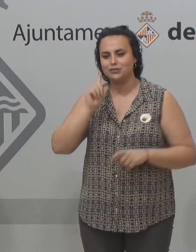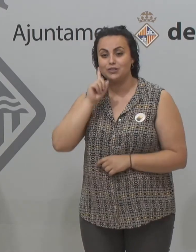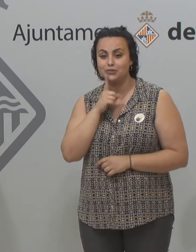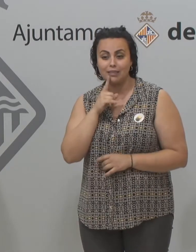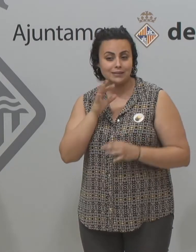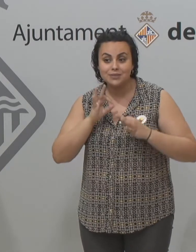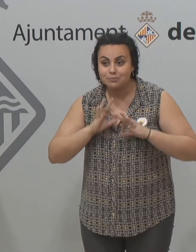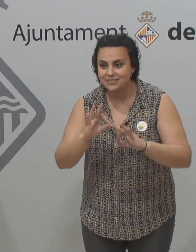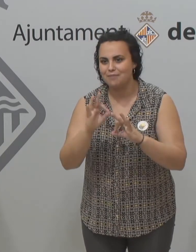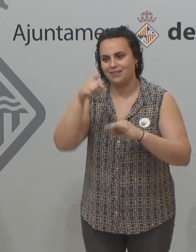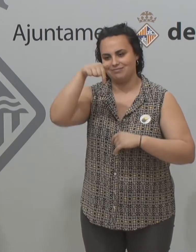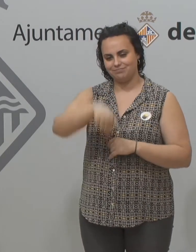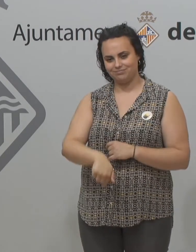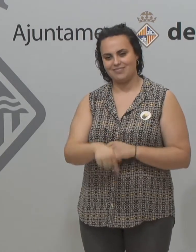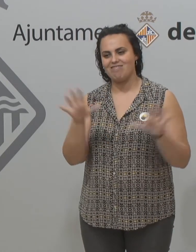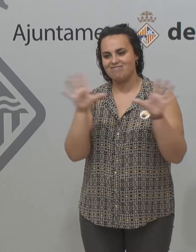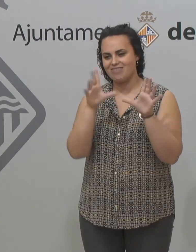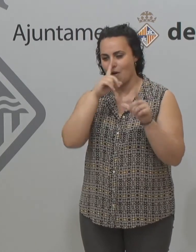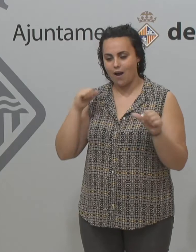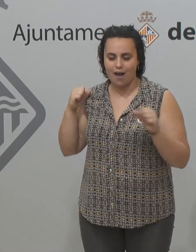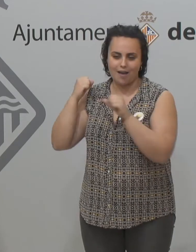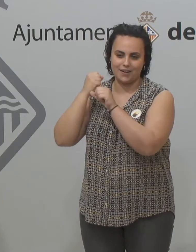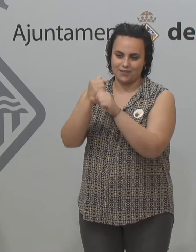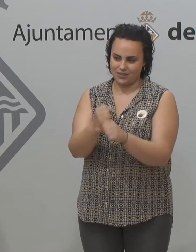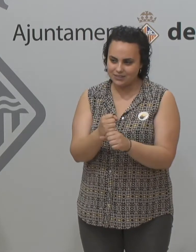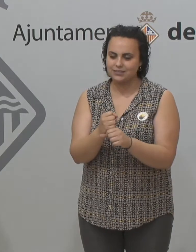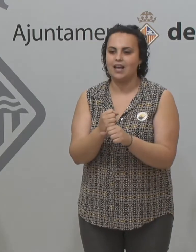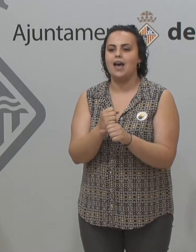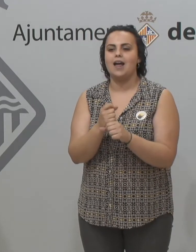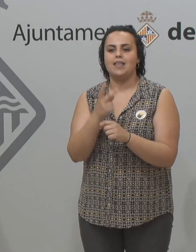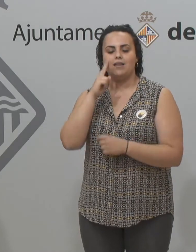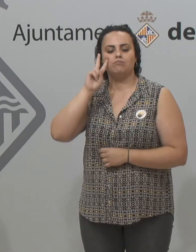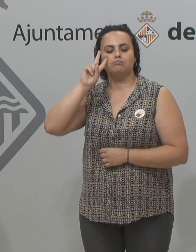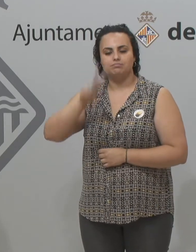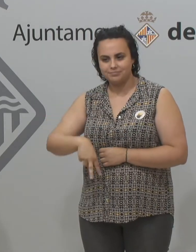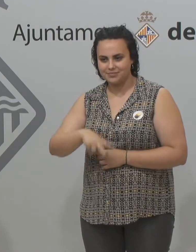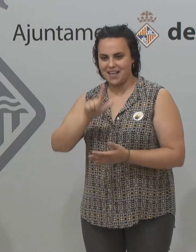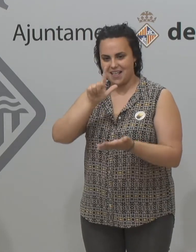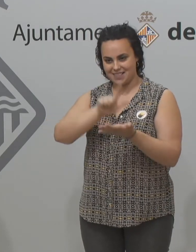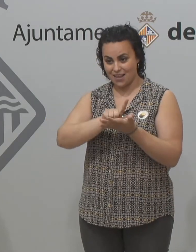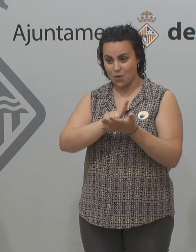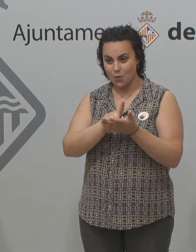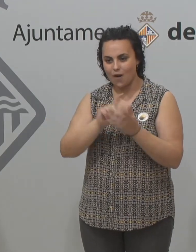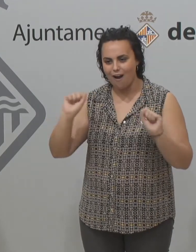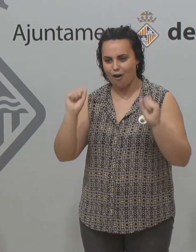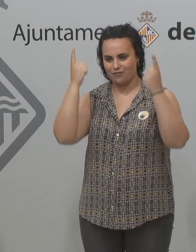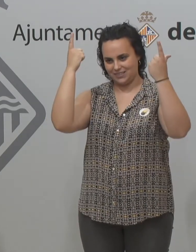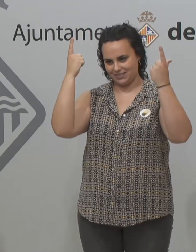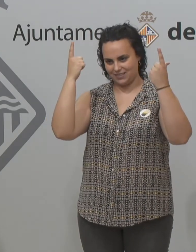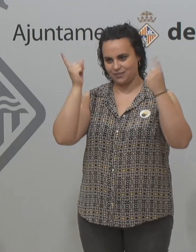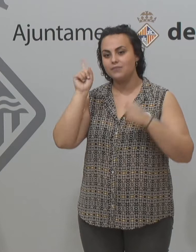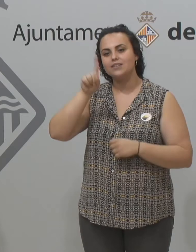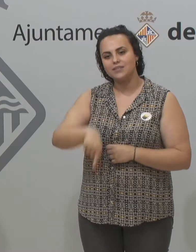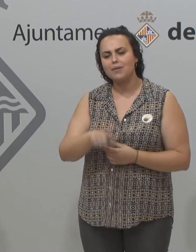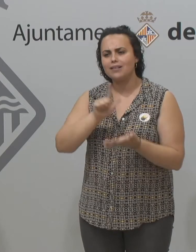especialment que fa 10 anys d'aniversari, de reconeixement d'aquesta llengua com a llengua oficial i també